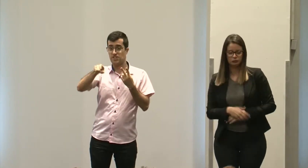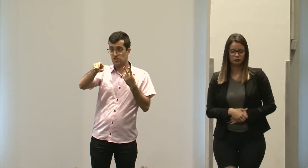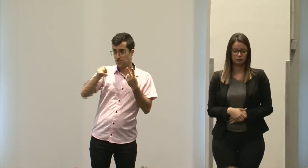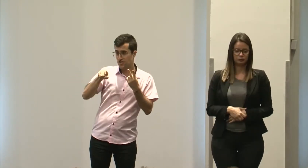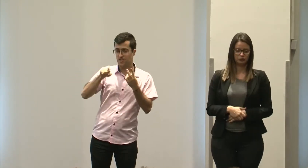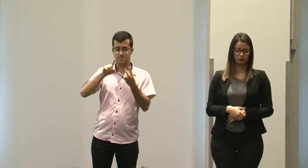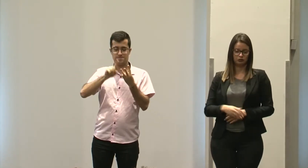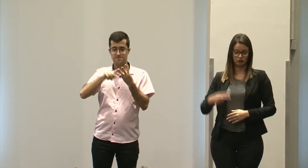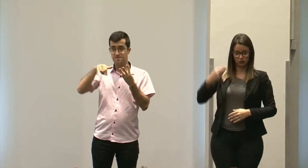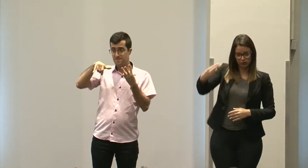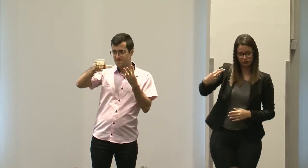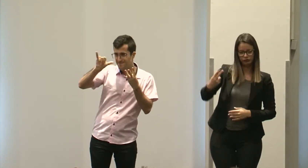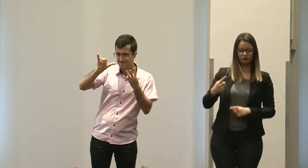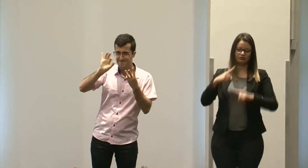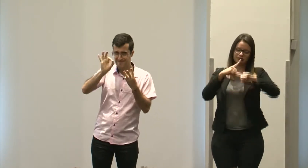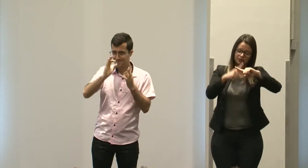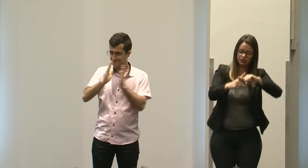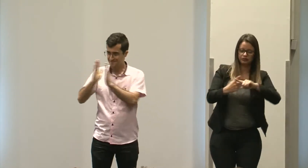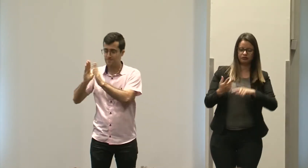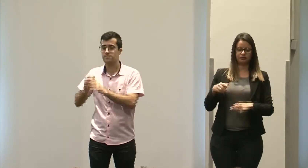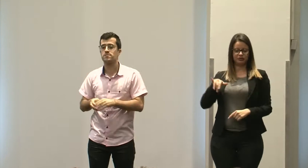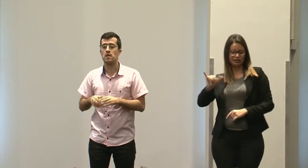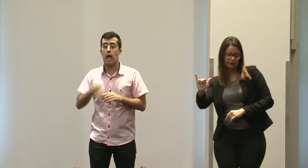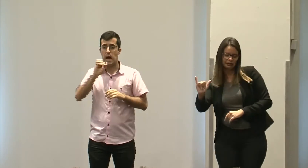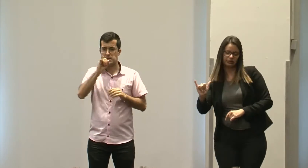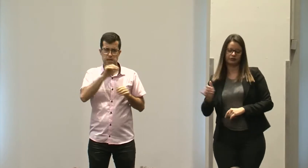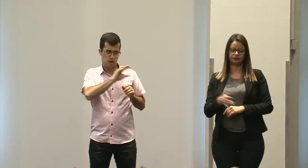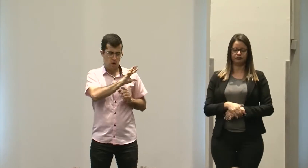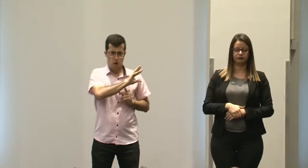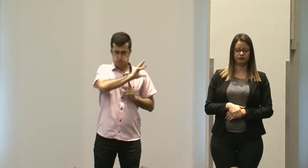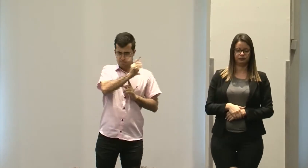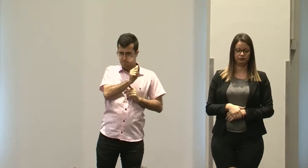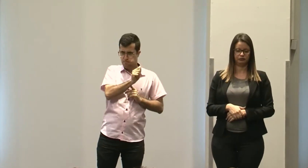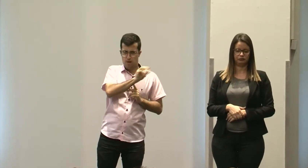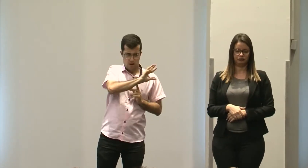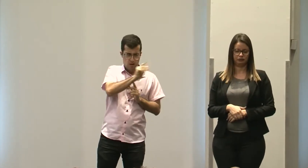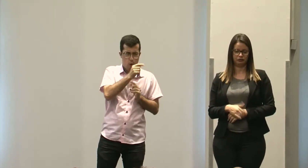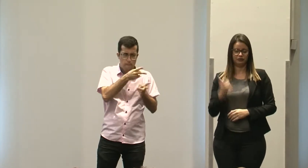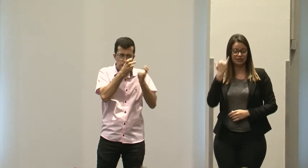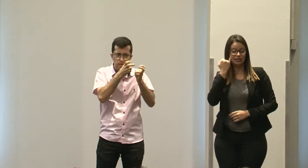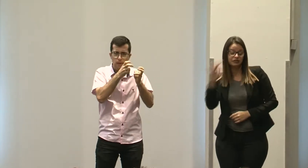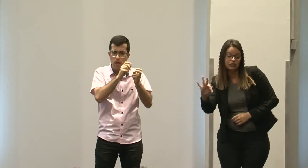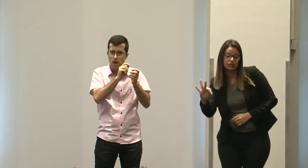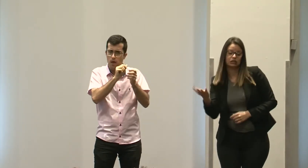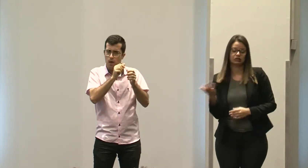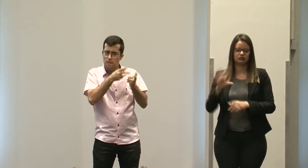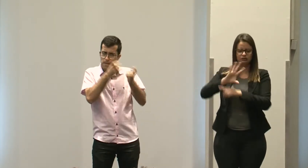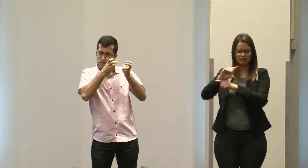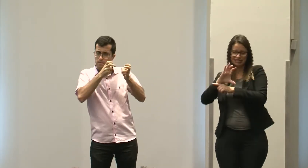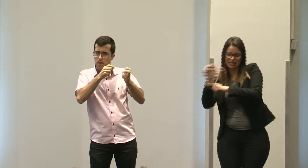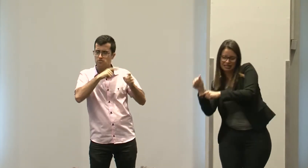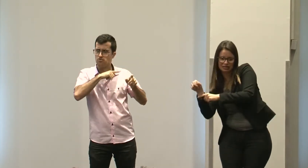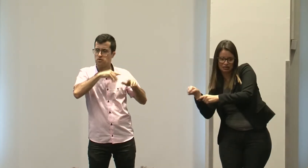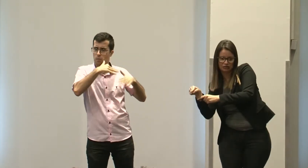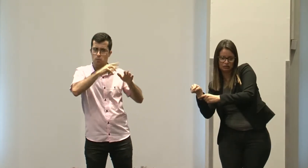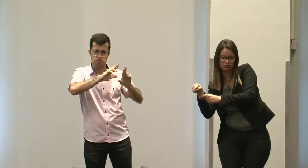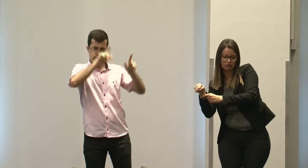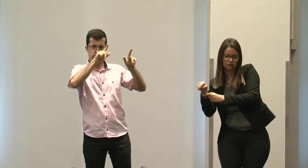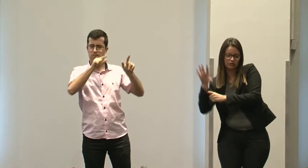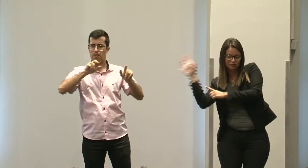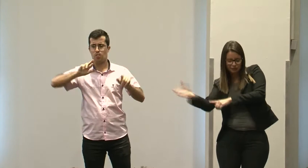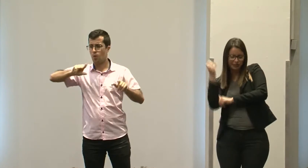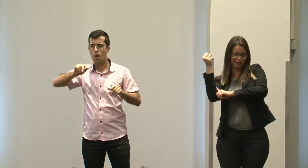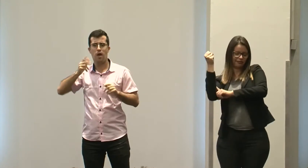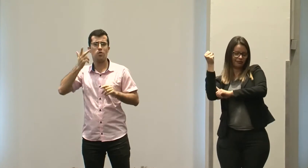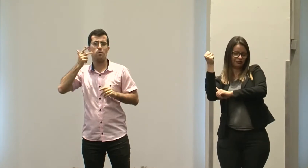exemplo, o alfabeto manual ele possui um movimento específico, como o H, o Y. Quando nós fazemos o sinal datilológico,